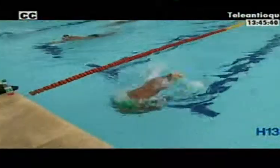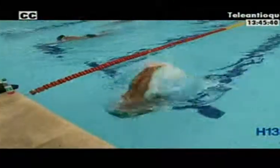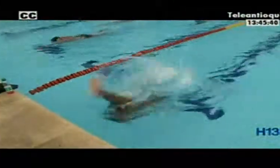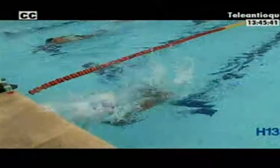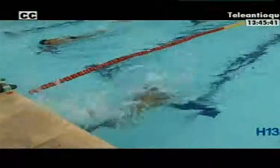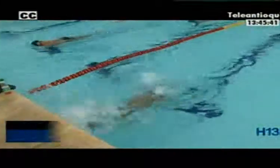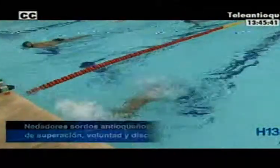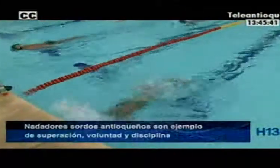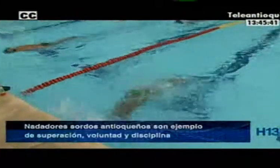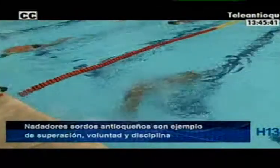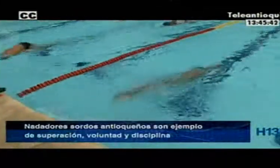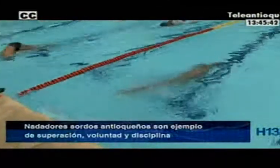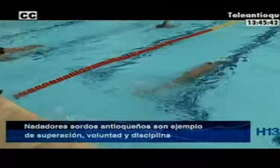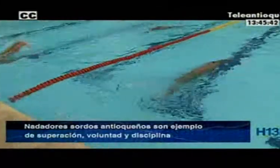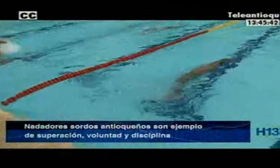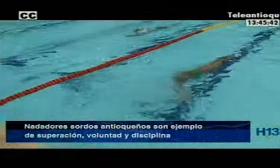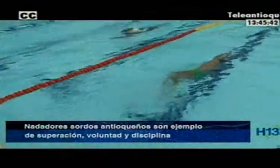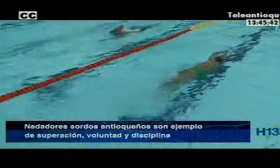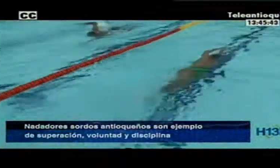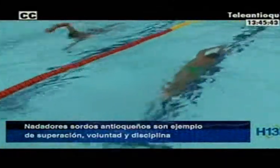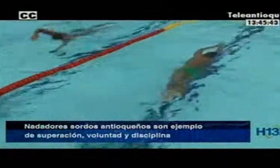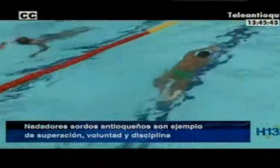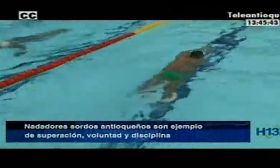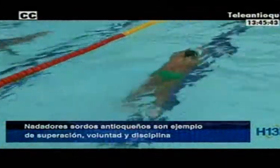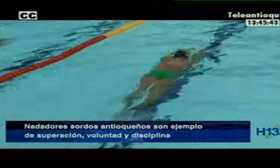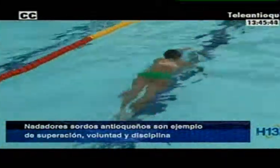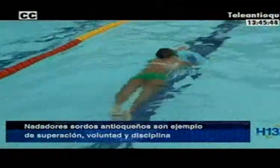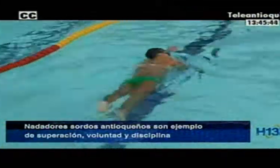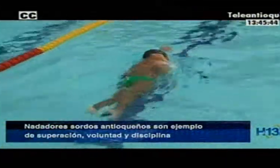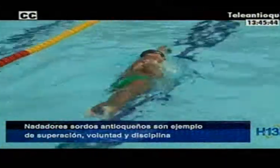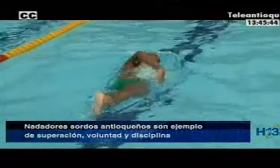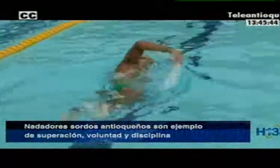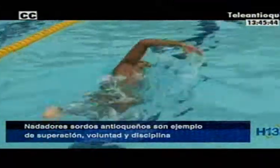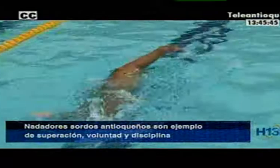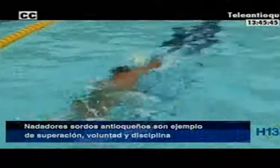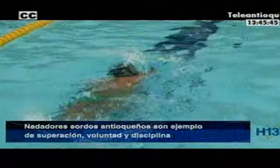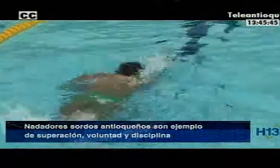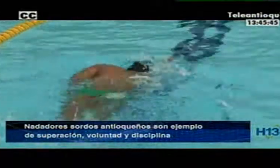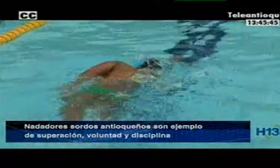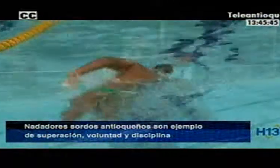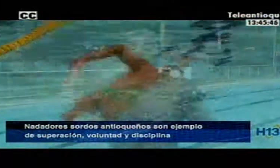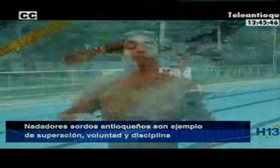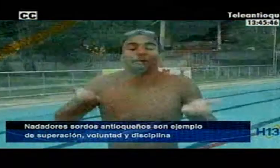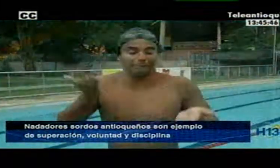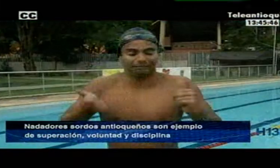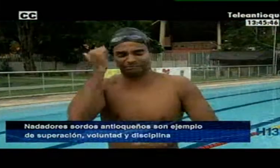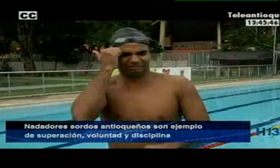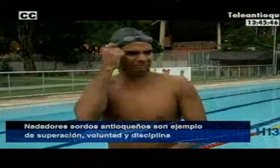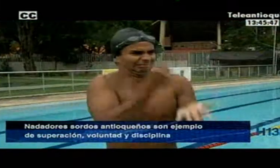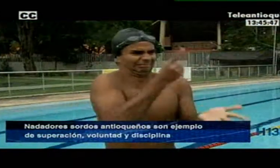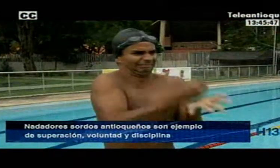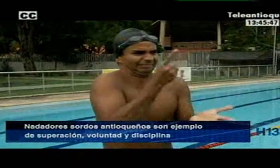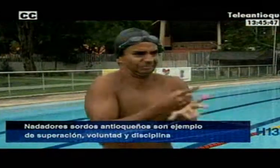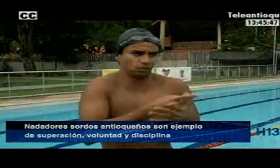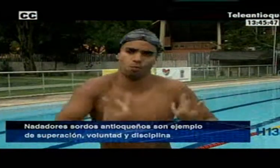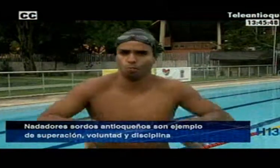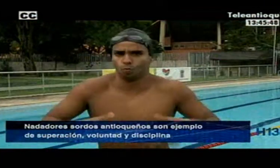ellos son deportistas de alto rendimiento y conocen bien el genio de su profesora. A veces nos